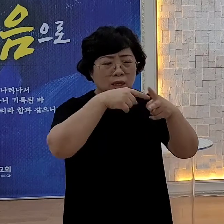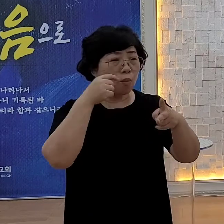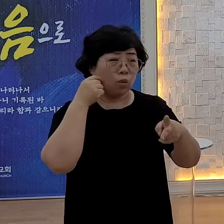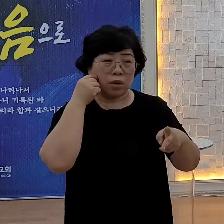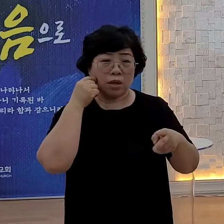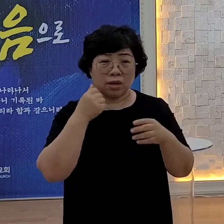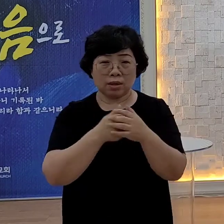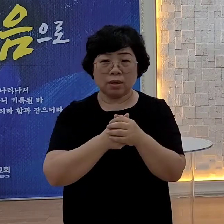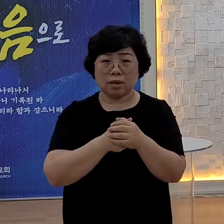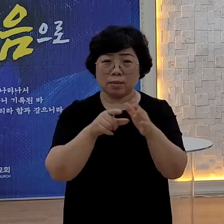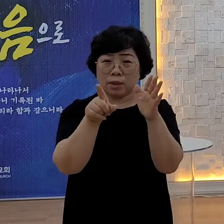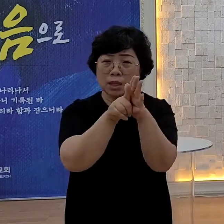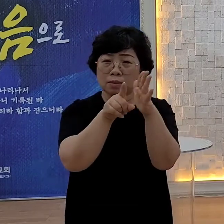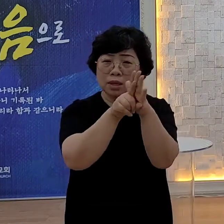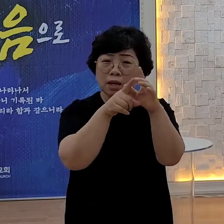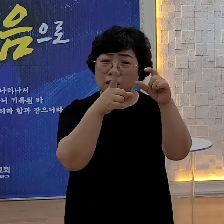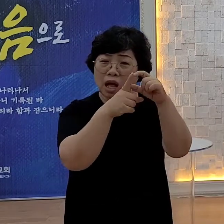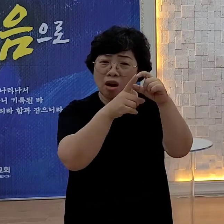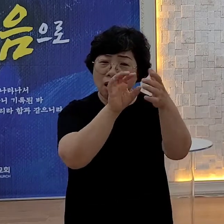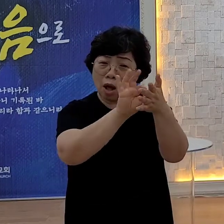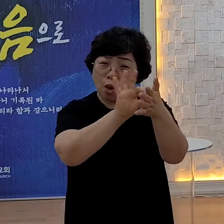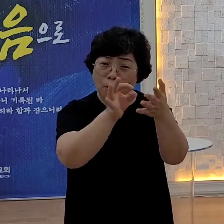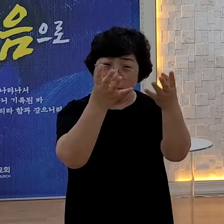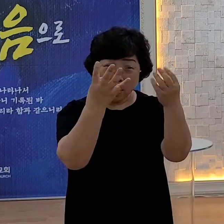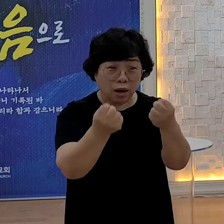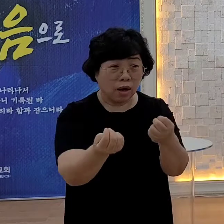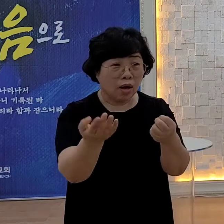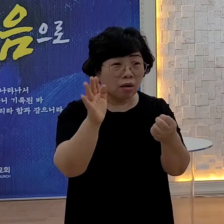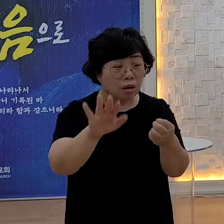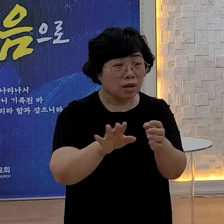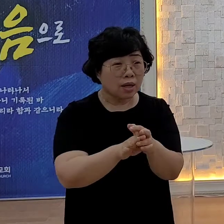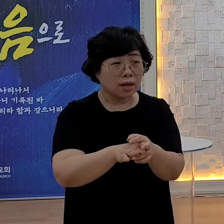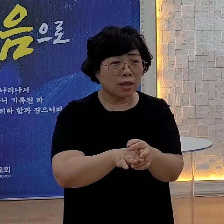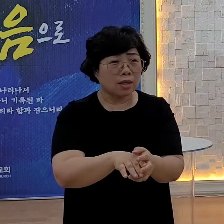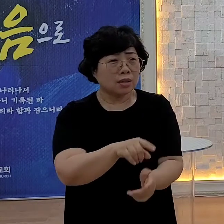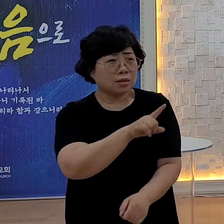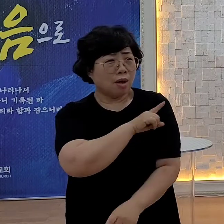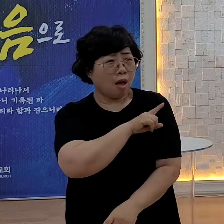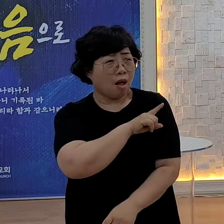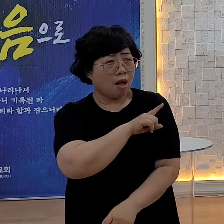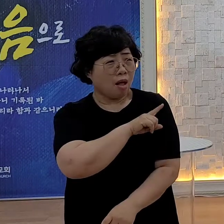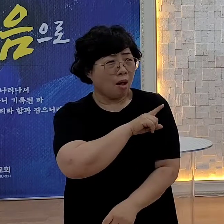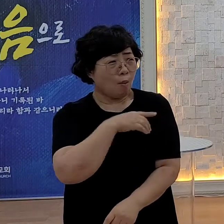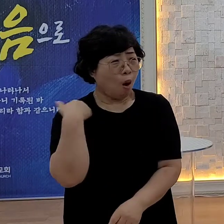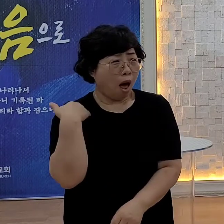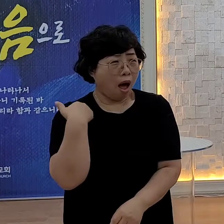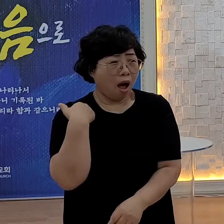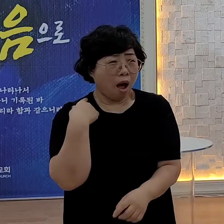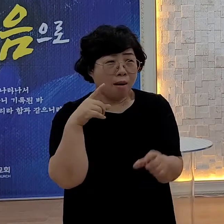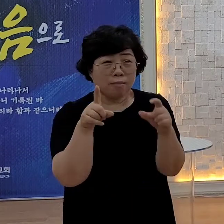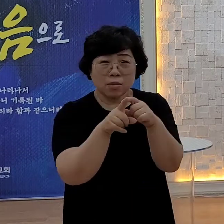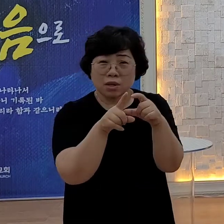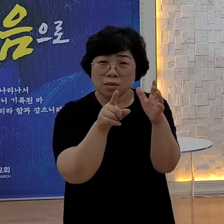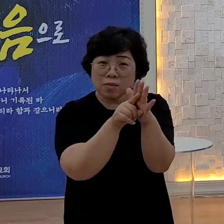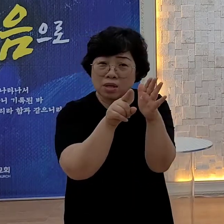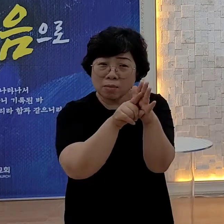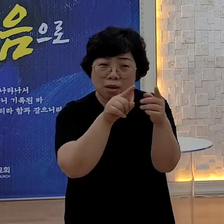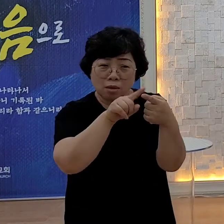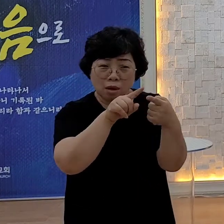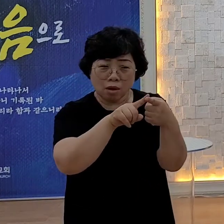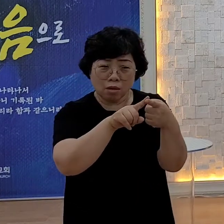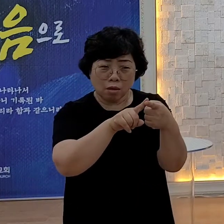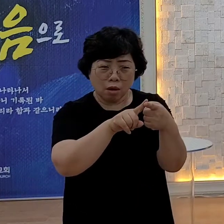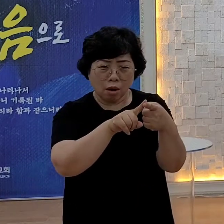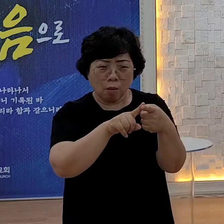얼마나 믿음이라는 단어를 많이 씁니까? 그런데 사실상 제일 모르는 게 믿음이에요. 그리고 믿음에 대한 얘기만